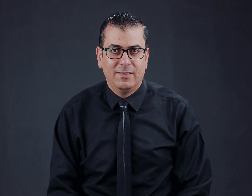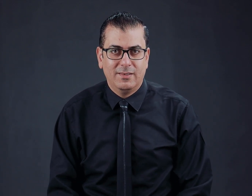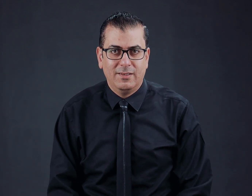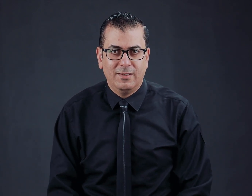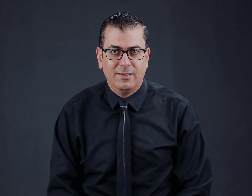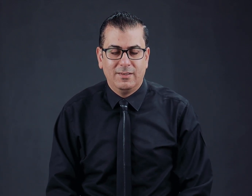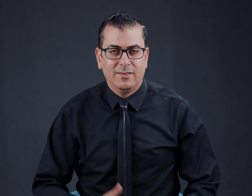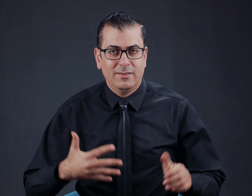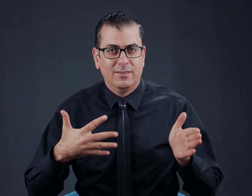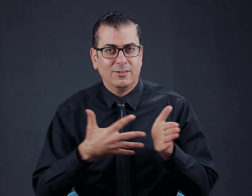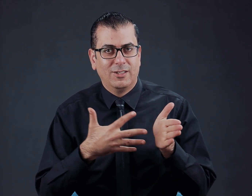جرش،